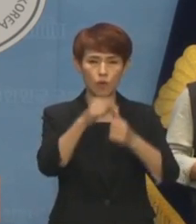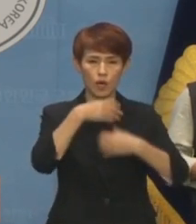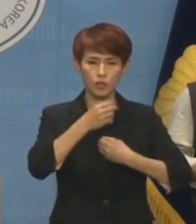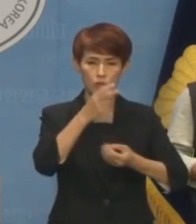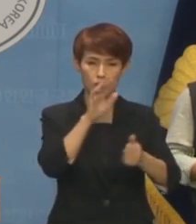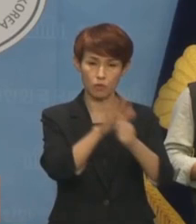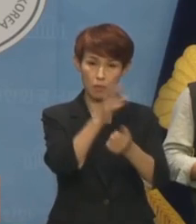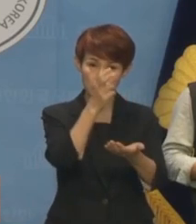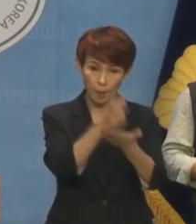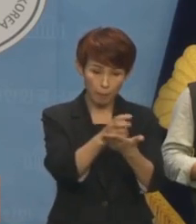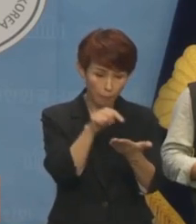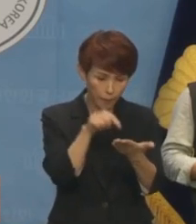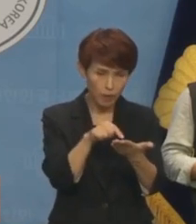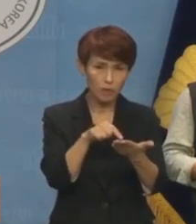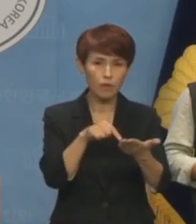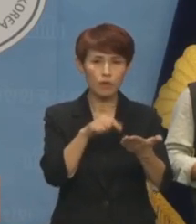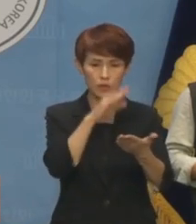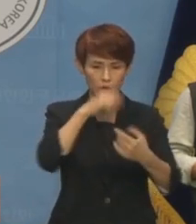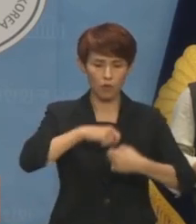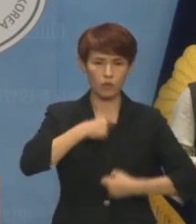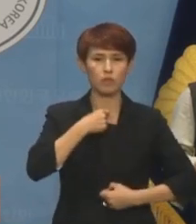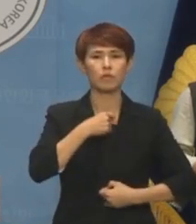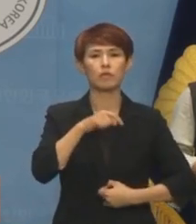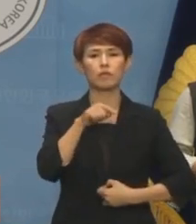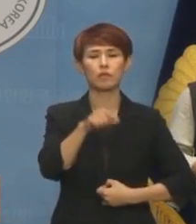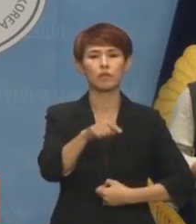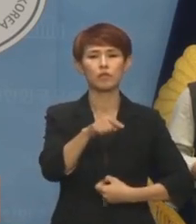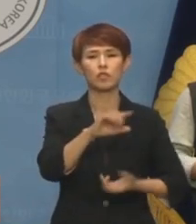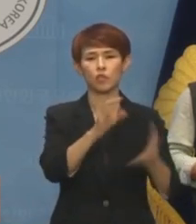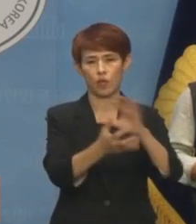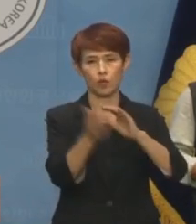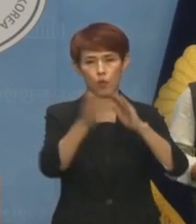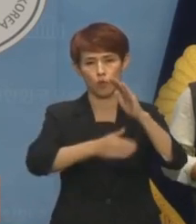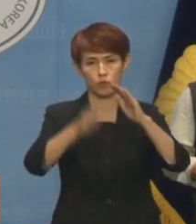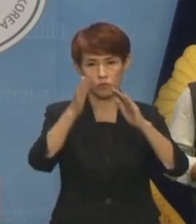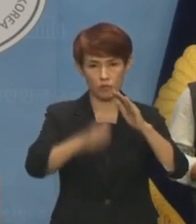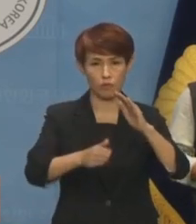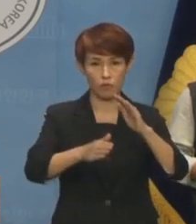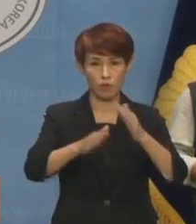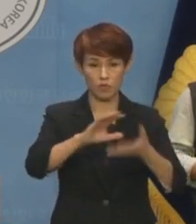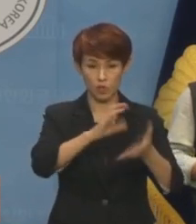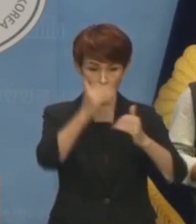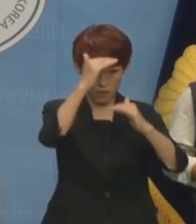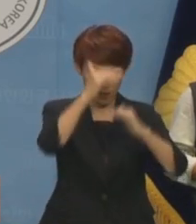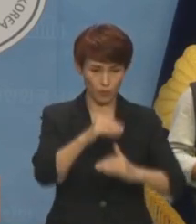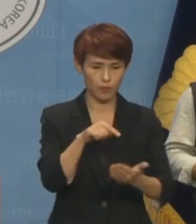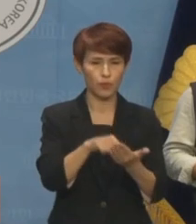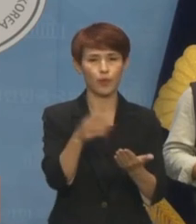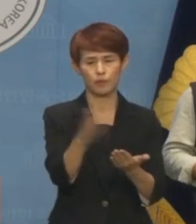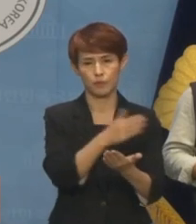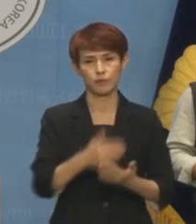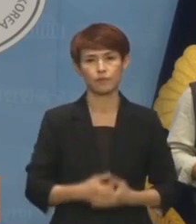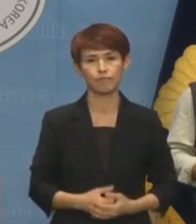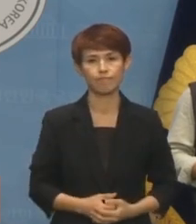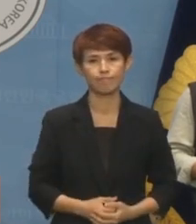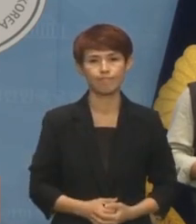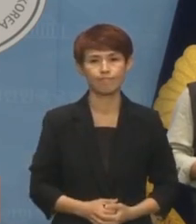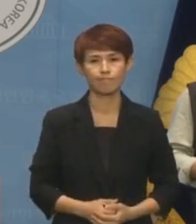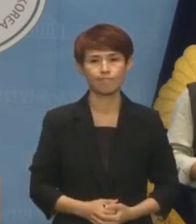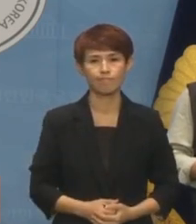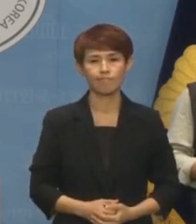고용안정지원법에 어디에도 정의로운 전환 또는 공정한 전환에 대한 표현이나 개념은 없습니다.